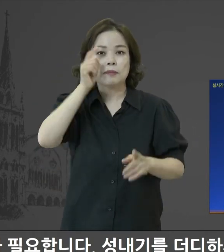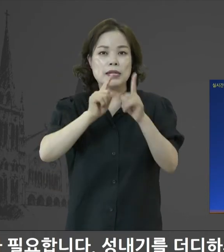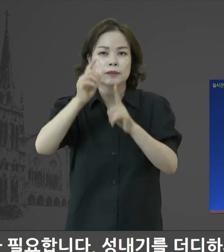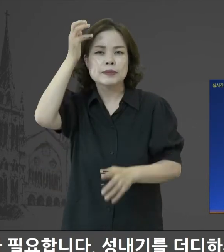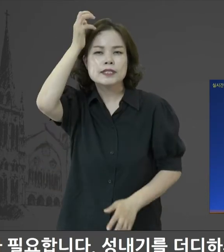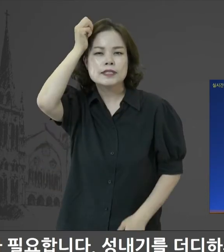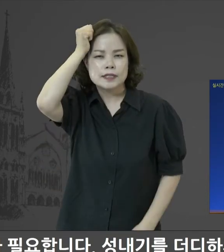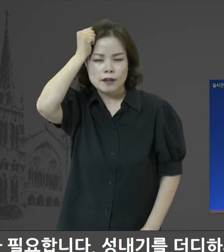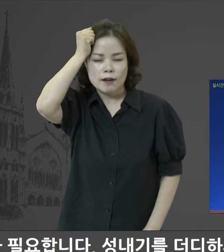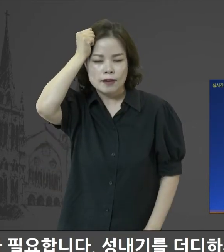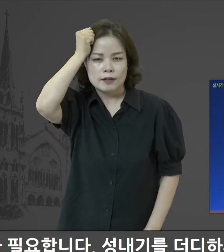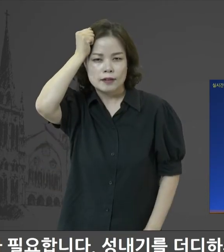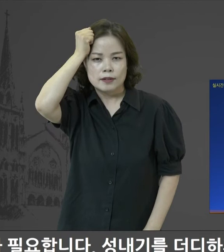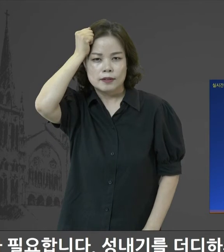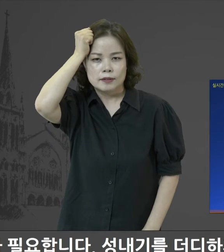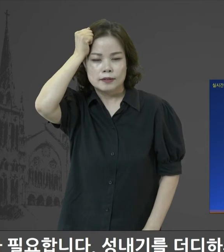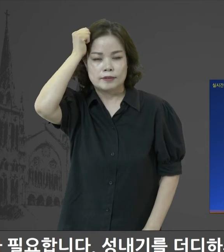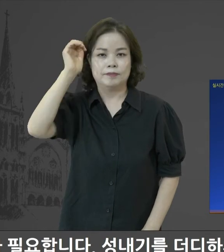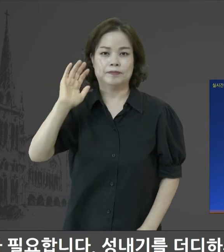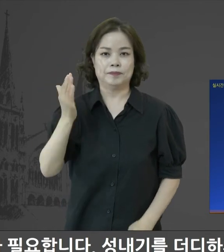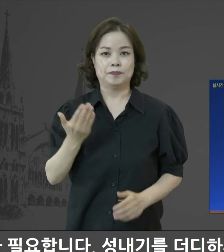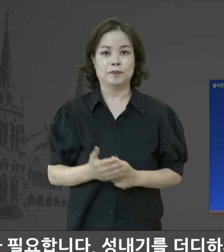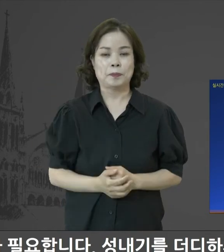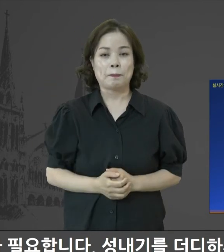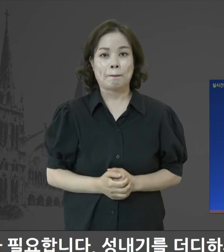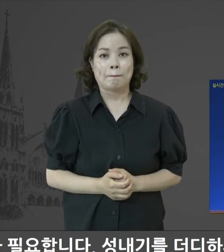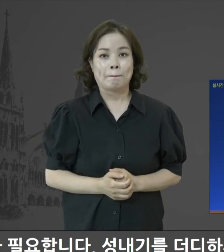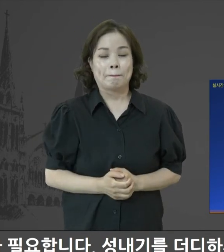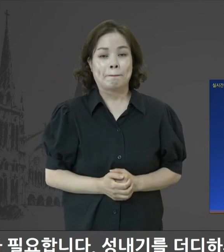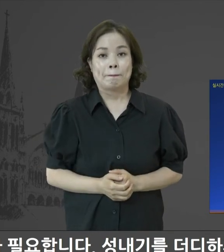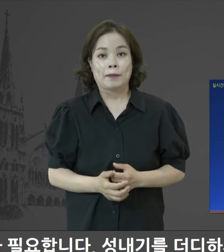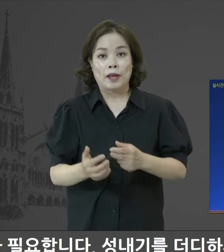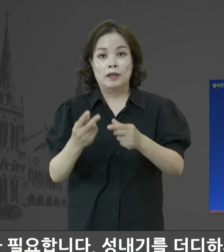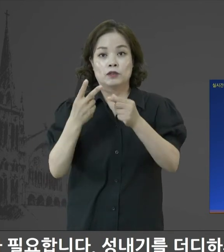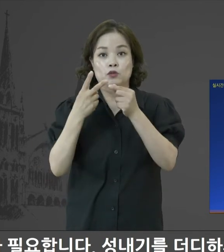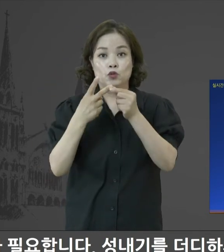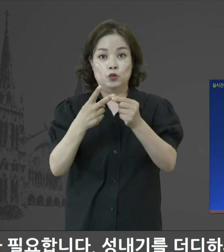수 있도록 하는 것입니다. 두 번째,